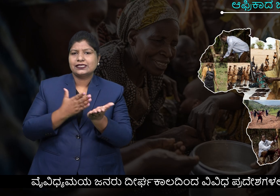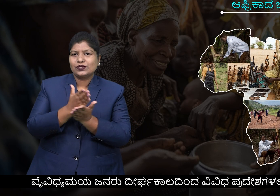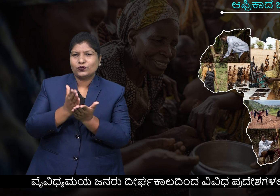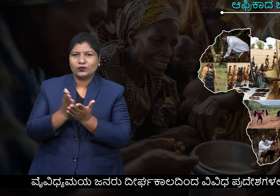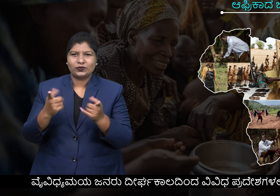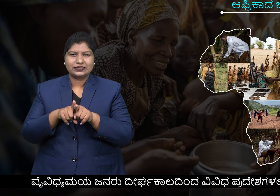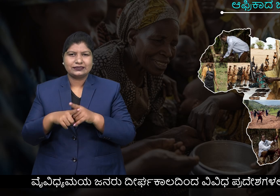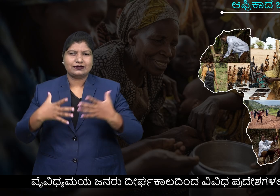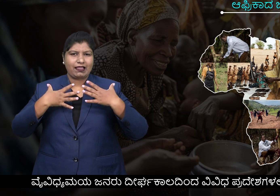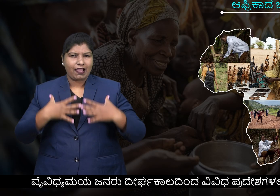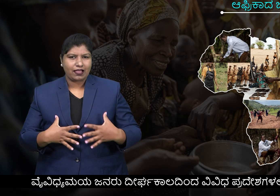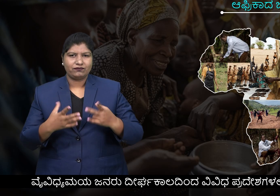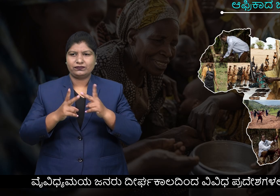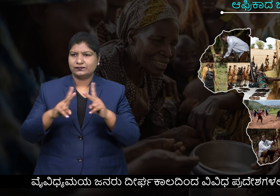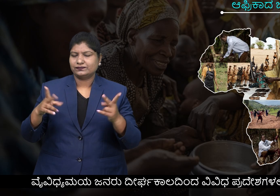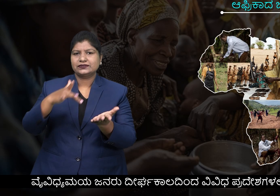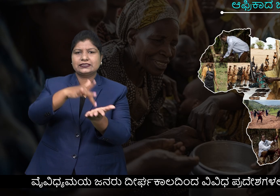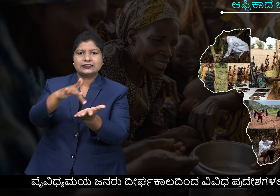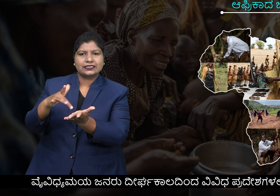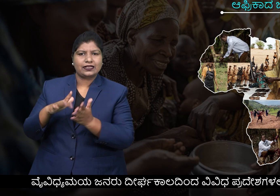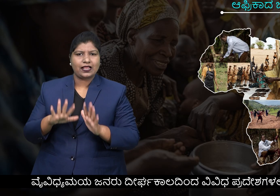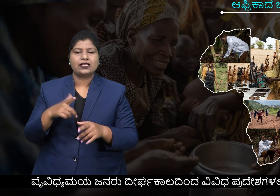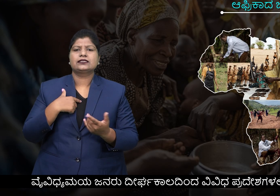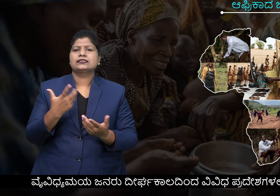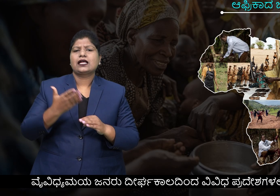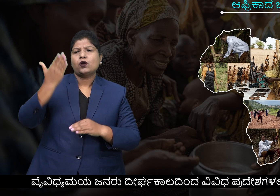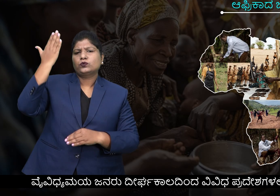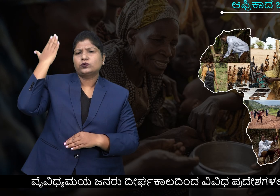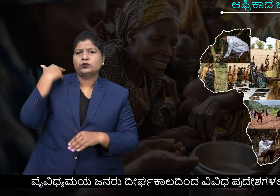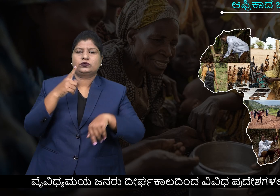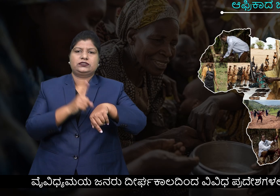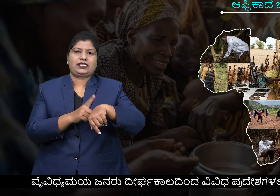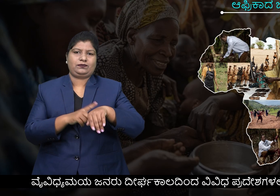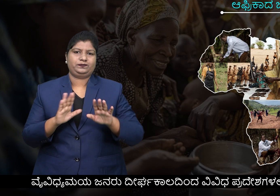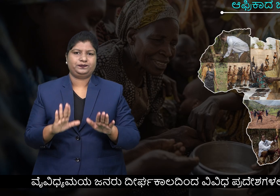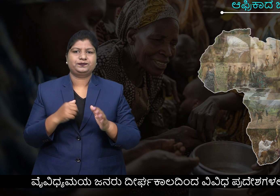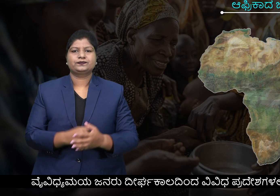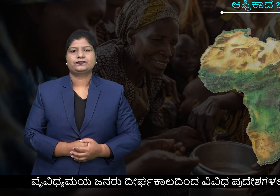ಜನರು ದೀರ್ಘಕಾಲದಿಂದ ವಿವಿಧ ಪ್ರದೇಶಗಳಲ್ಲಿ ವಾಸಿಸುತ್ತಿದ್ದಾರೆ.